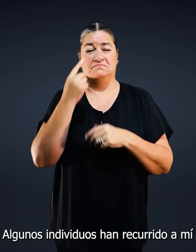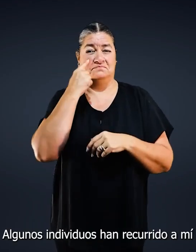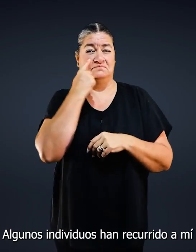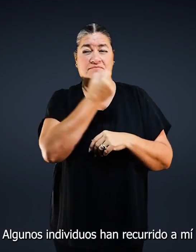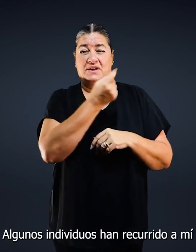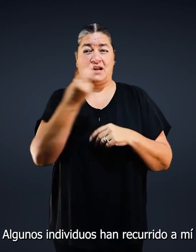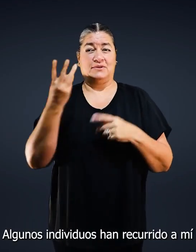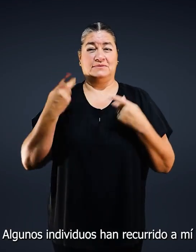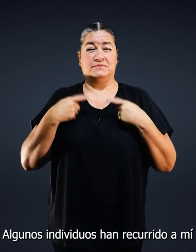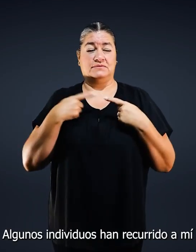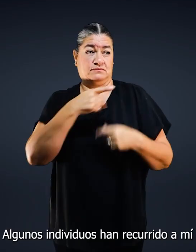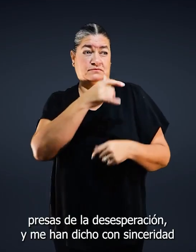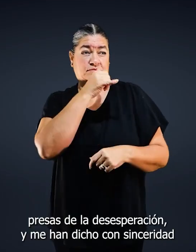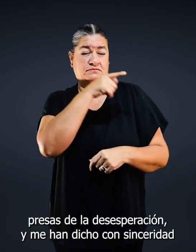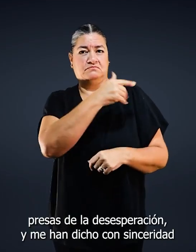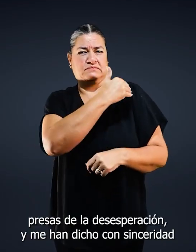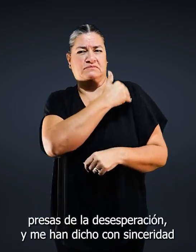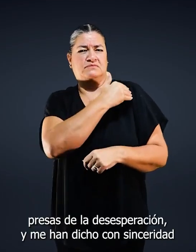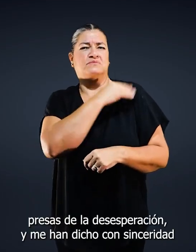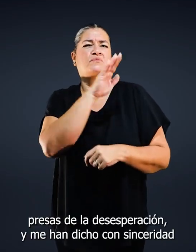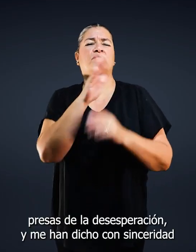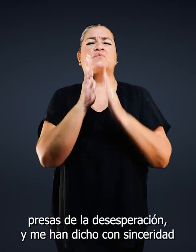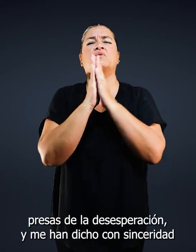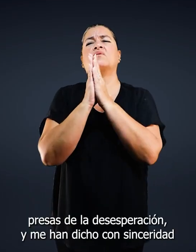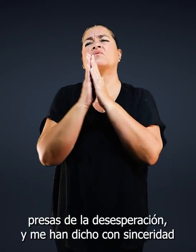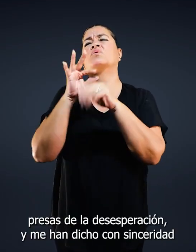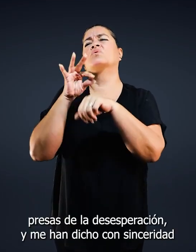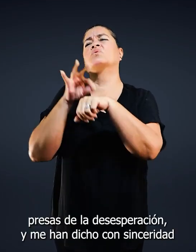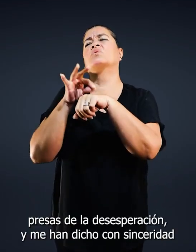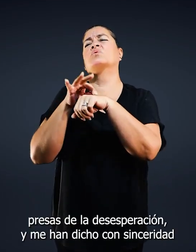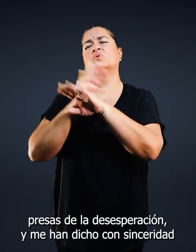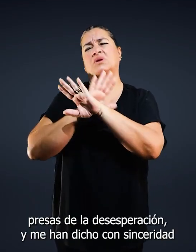Algunos individuos han recurrido a mí, presas de la desesperación, y me han dicho con sinceridad: